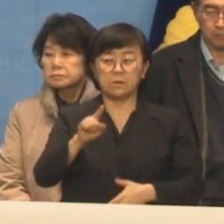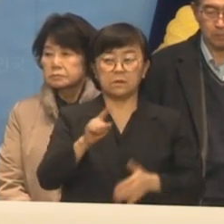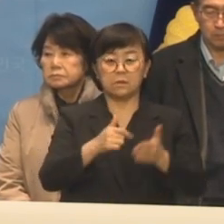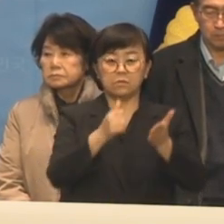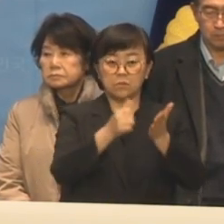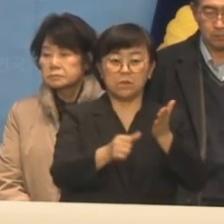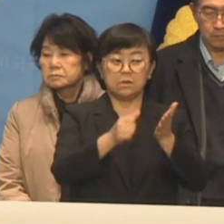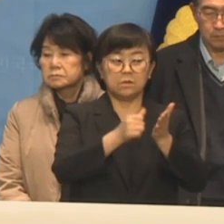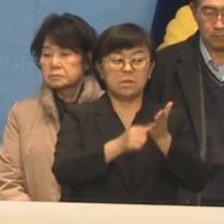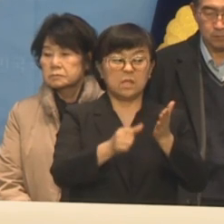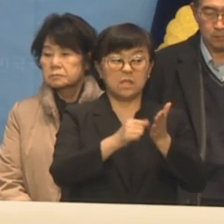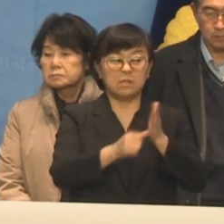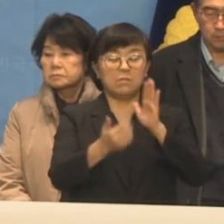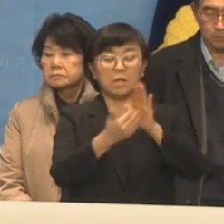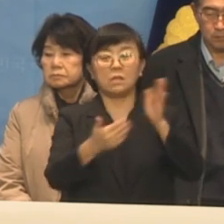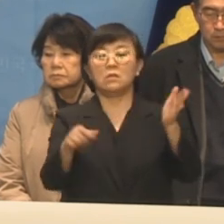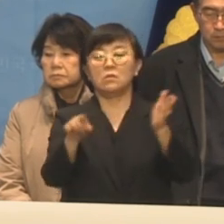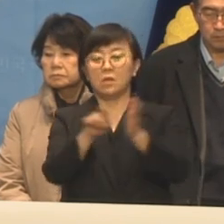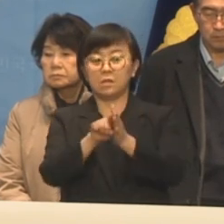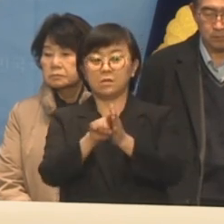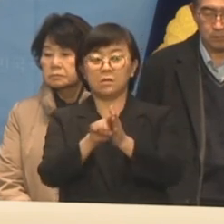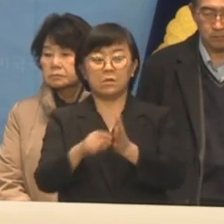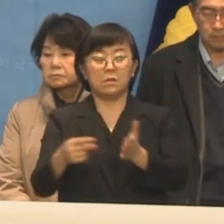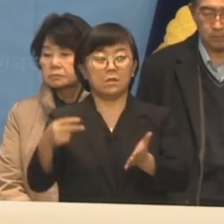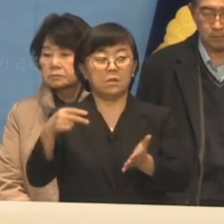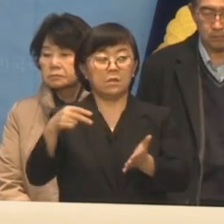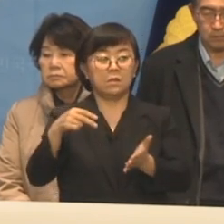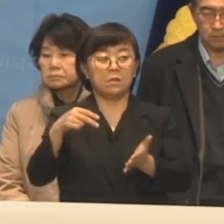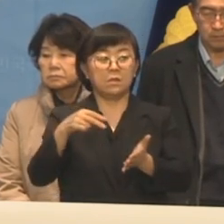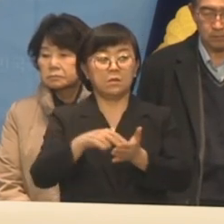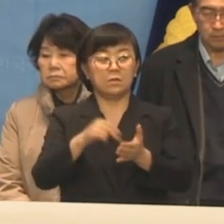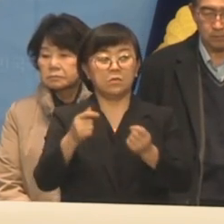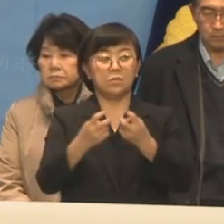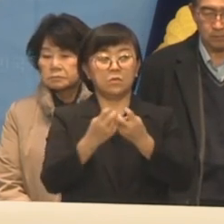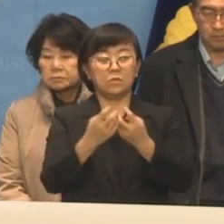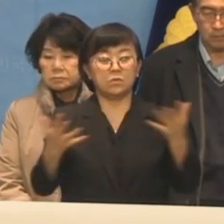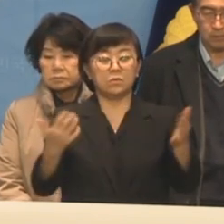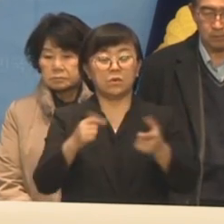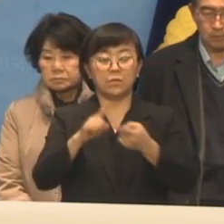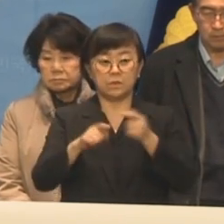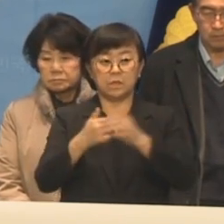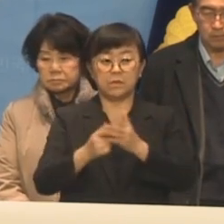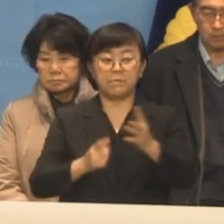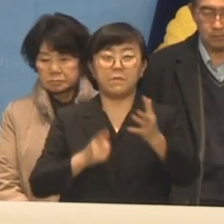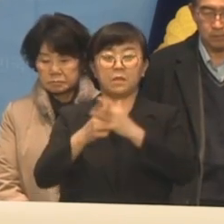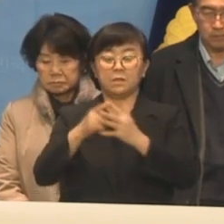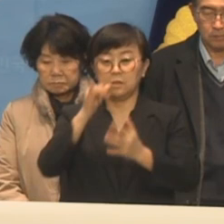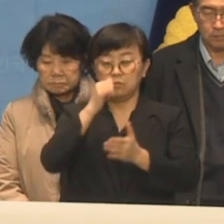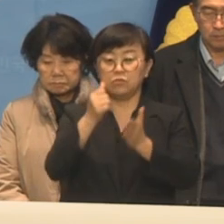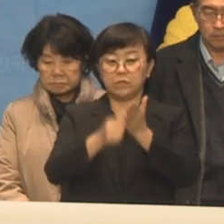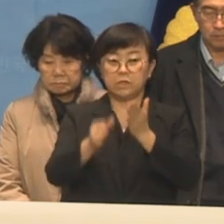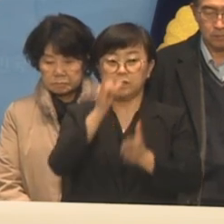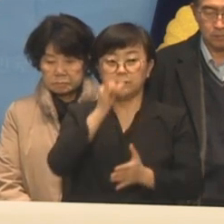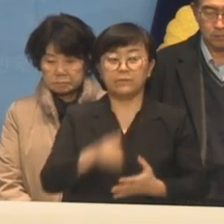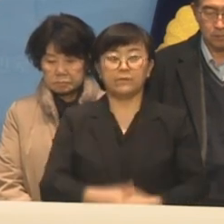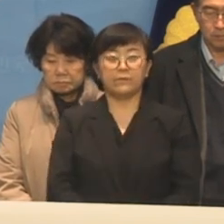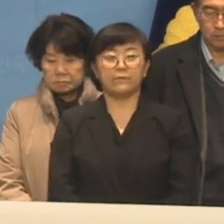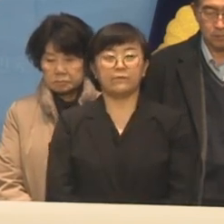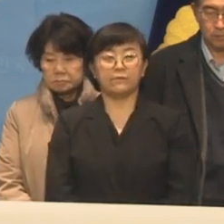물질을 막으려고 이러저러한 조치를 취하는데도 어쩔 수 없이 방출이 되는 방사성 물질이 있습니다.